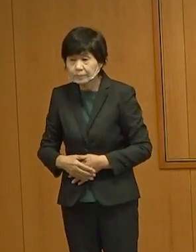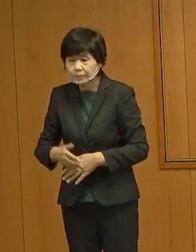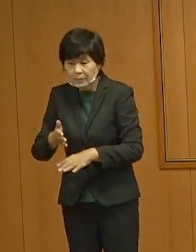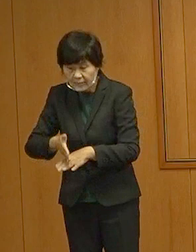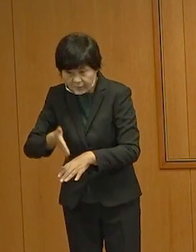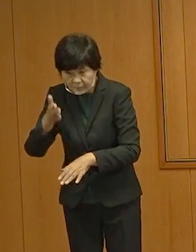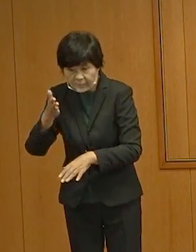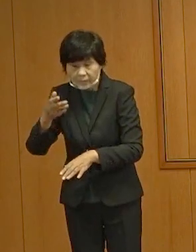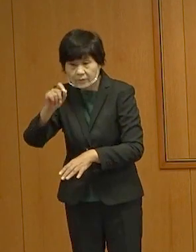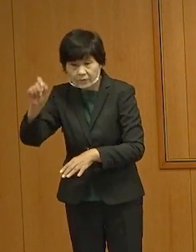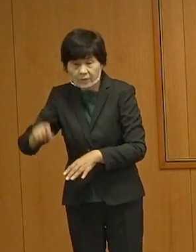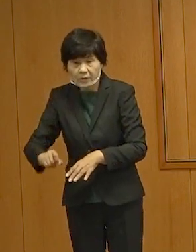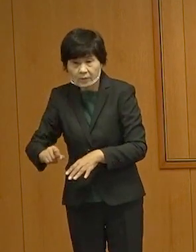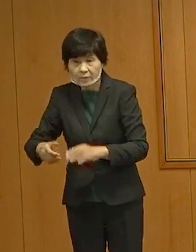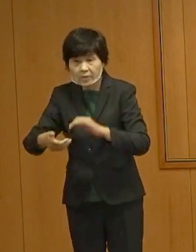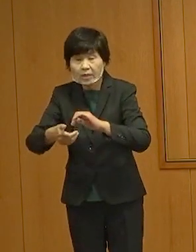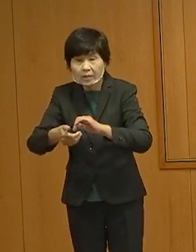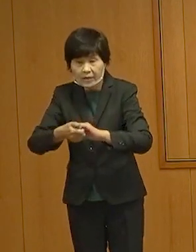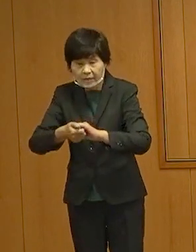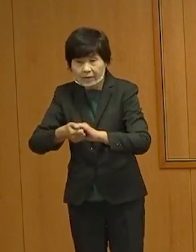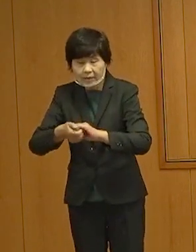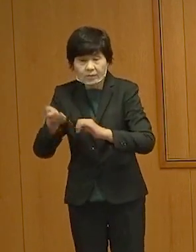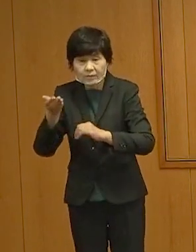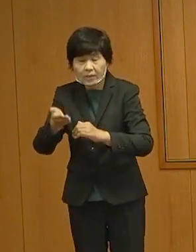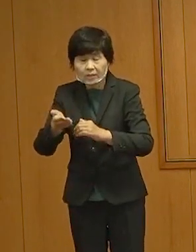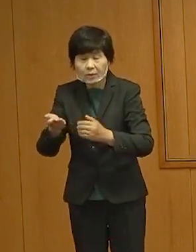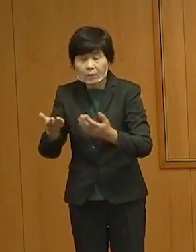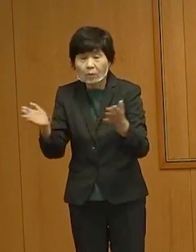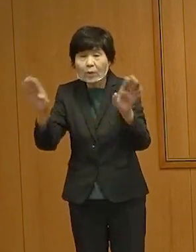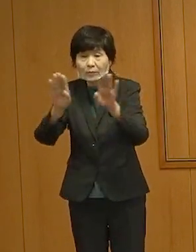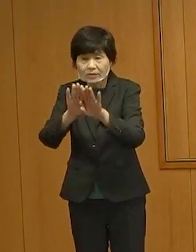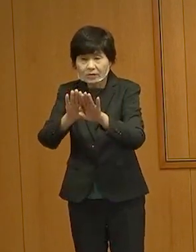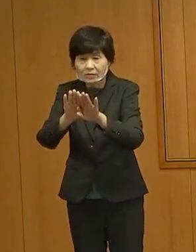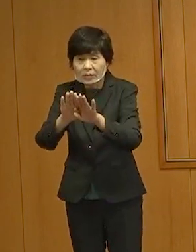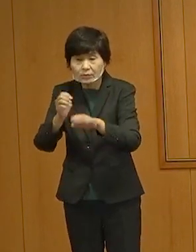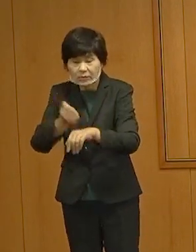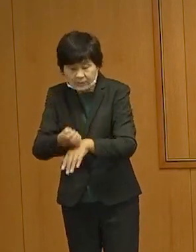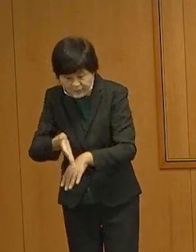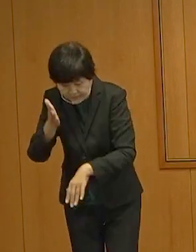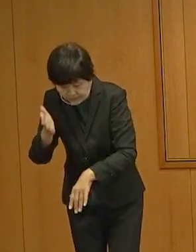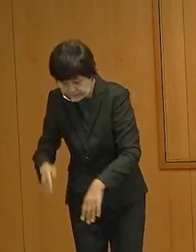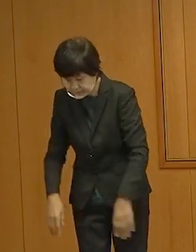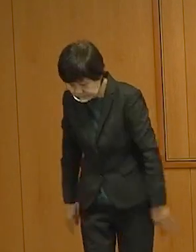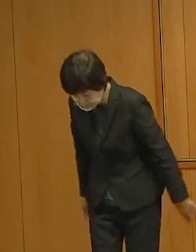ありがとうございました。以上をもちまして定例記者会見を終了させていただきます。 ありがとうございました。